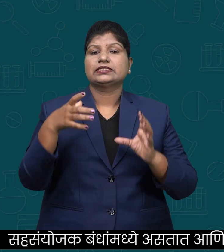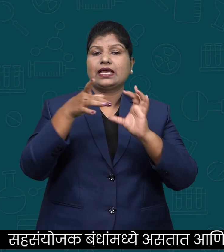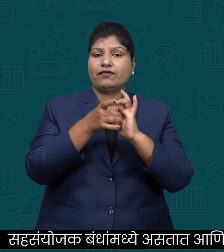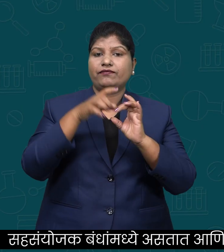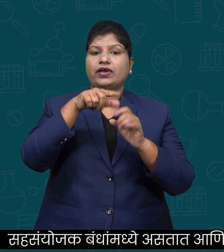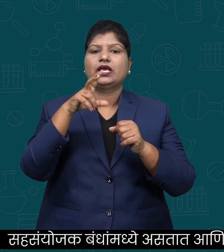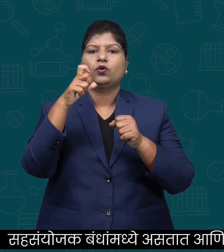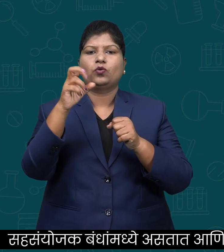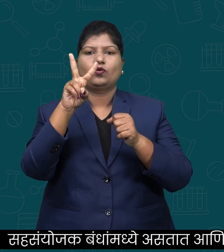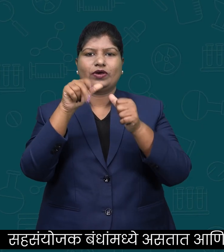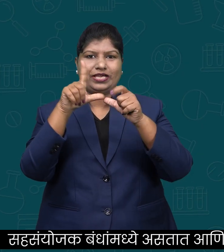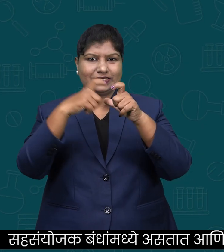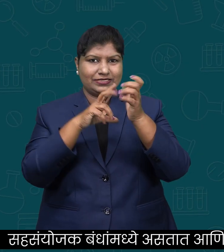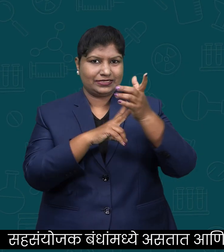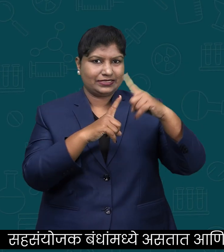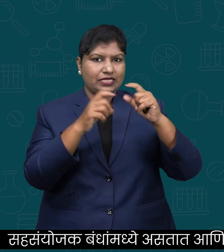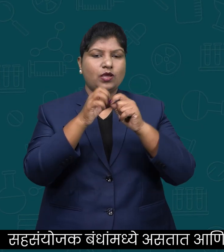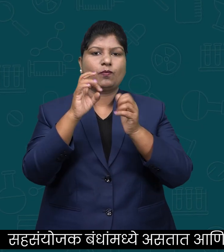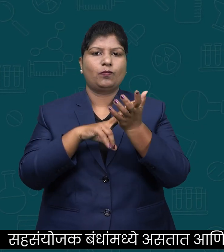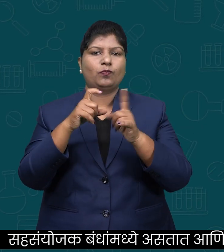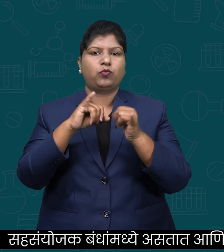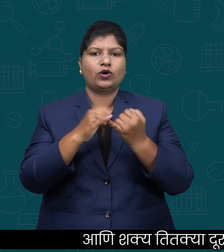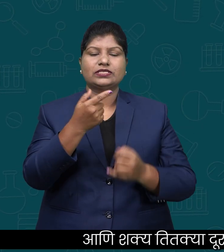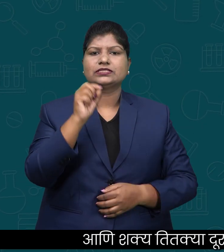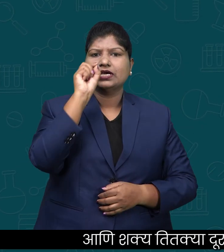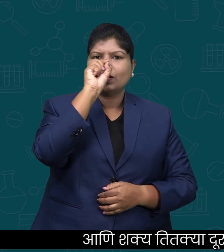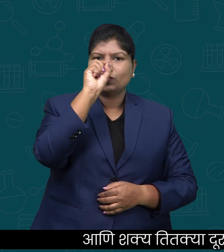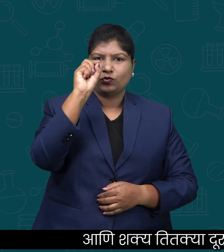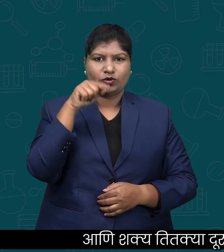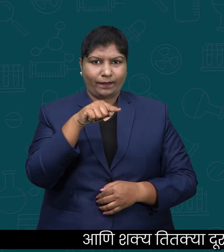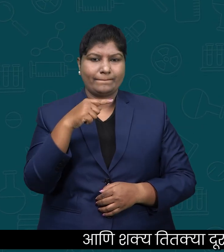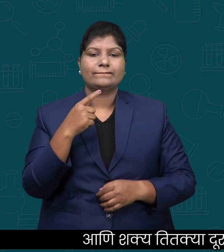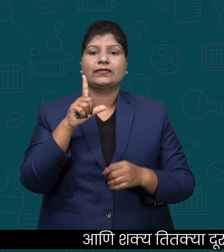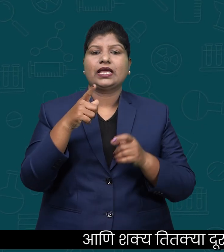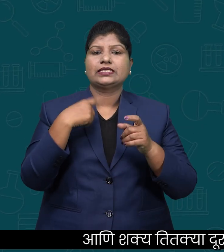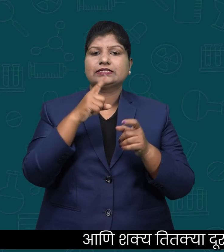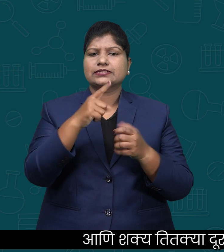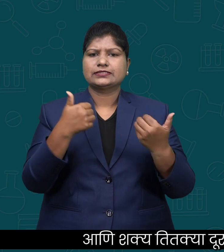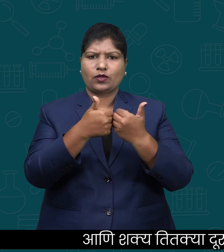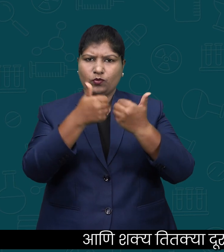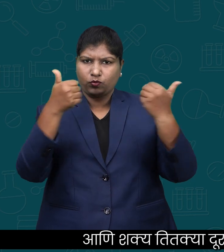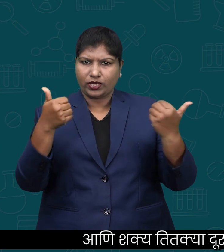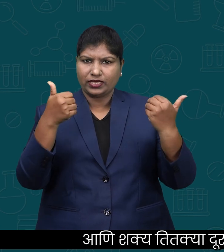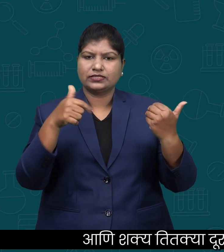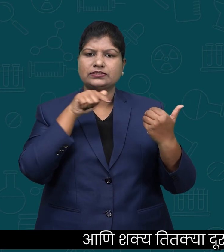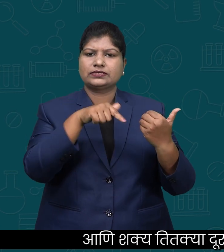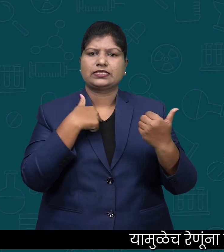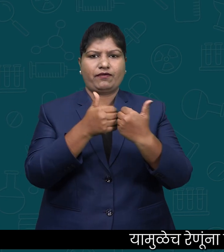आणि एकाकी जोड्यांमध्ये एकमेकांना दूर ठेवणारे आणि शक्य तितक्या दूर राहतात असे चार्ज ढग म्हणतात.